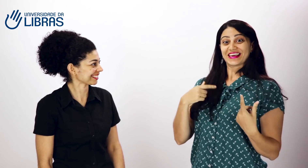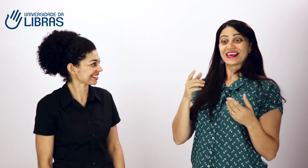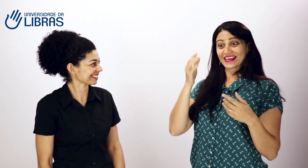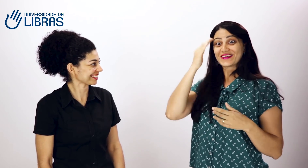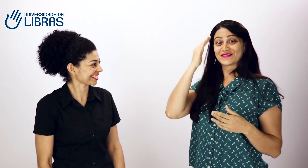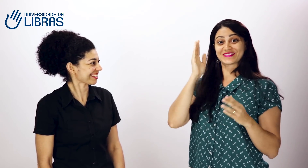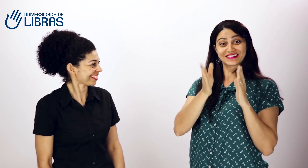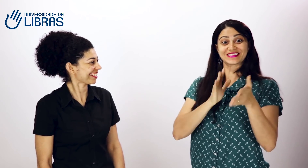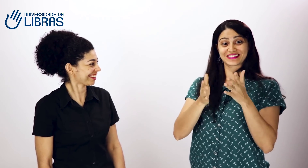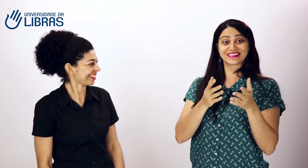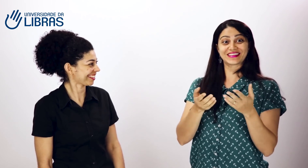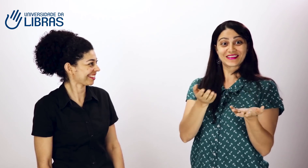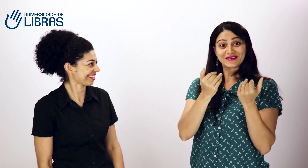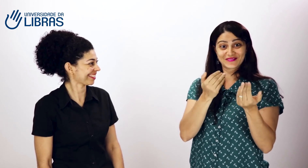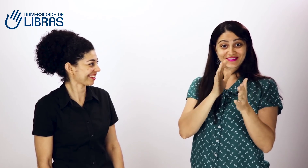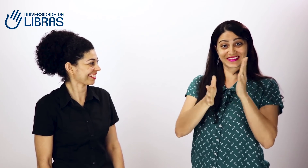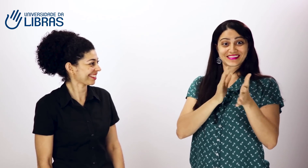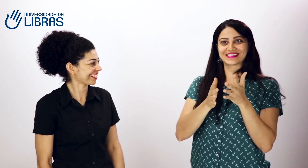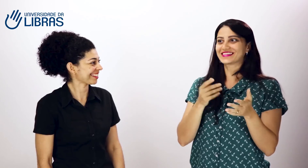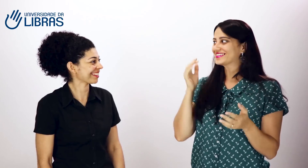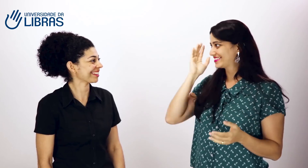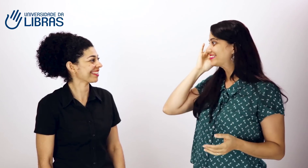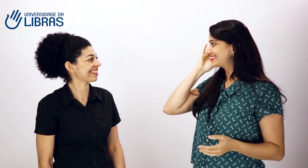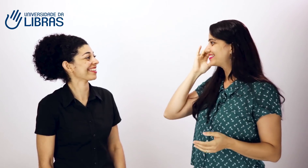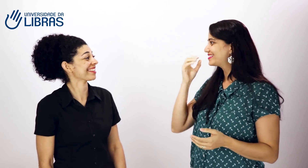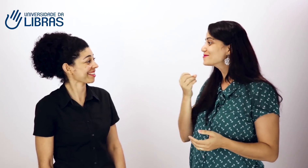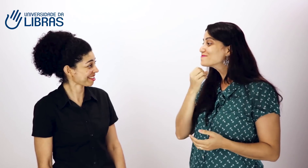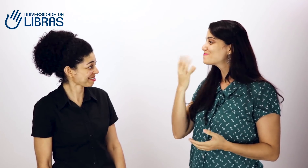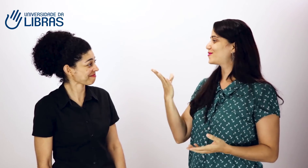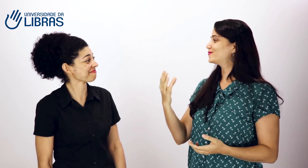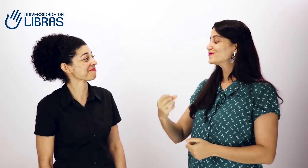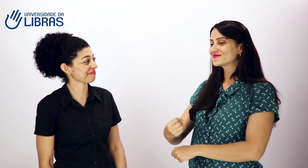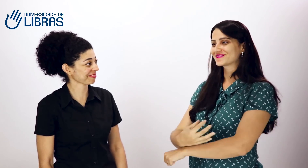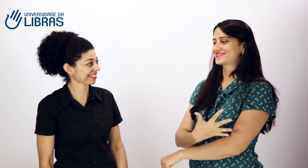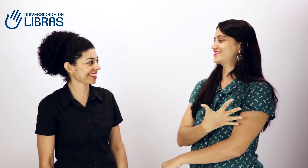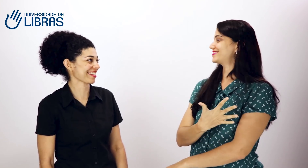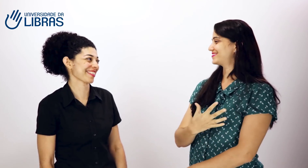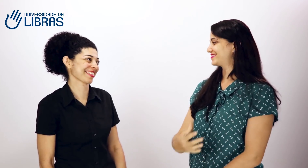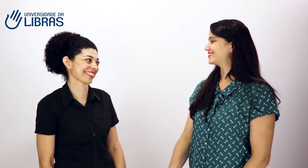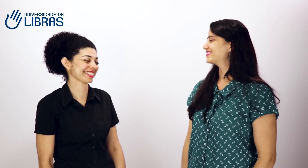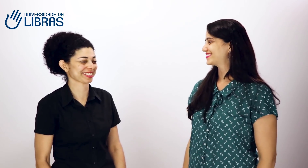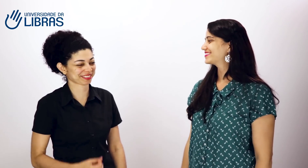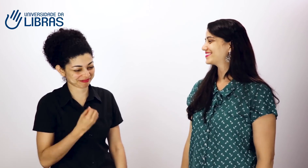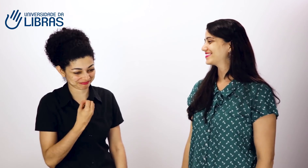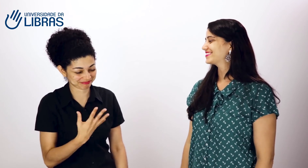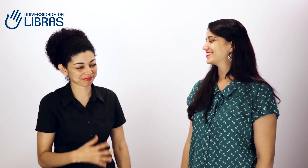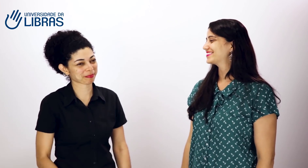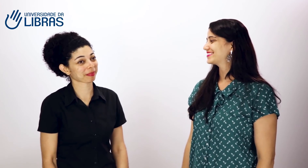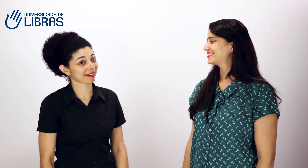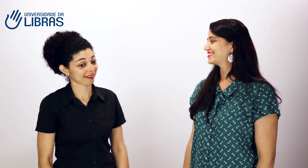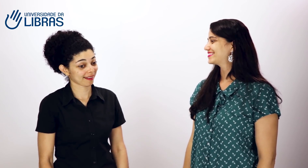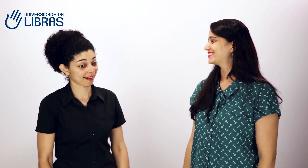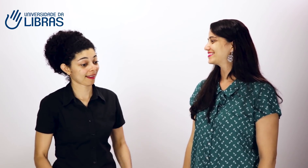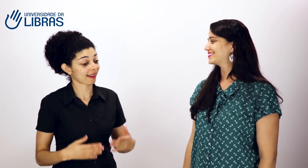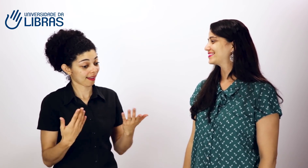dizer, eu sei língua de sinais, eu sei me comunicar com você, entende? Isso é muito bom, para mim é muito emocionante. Que legal,